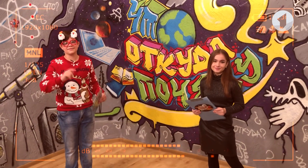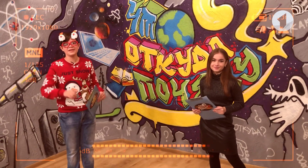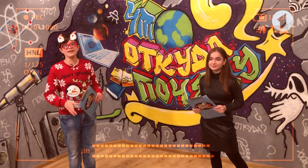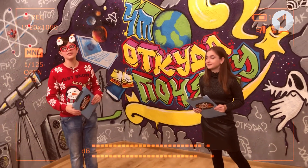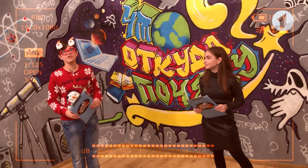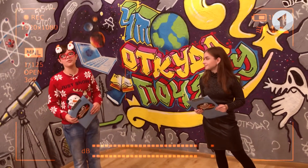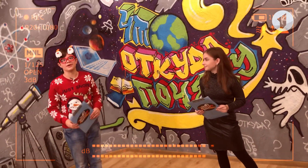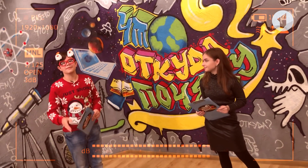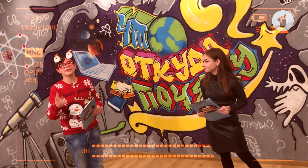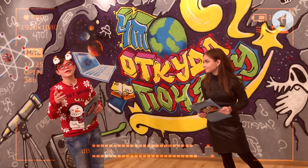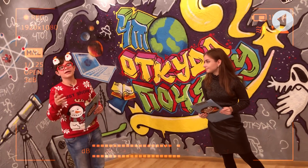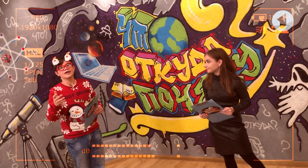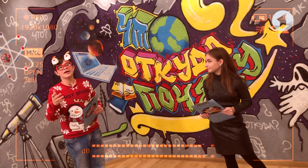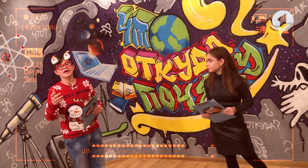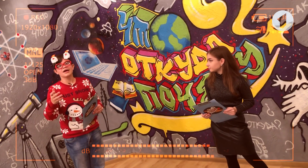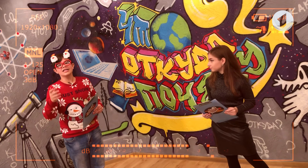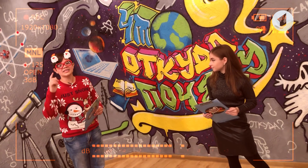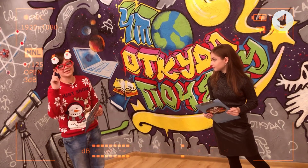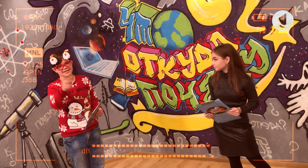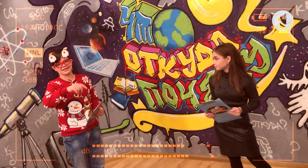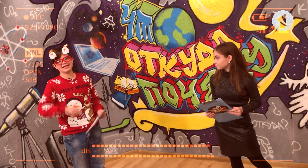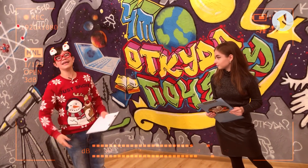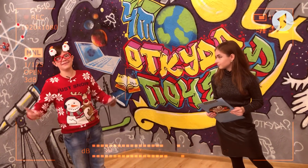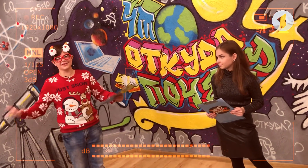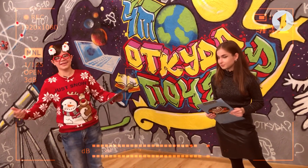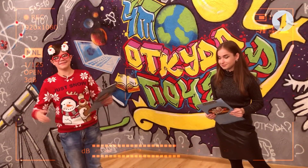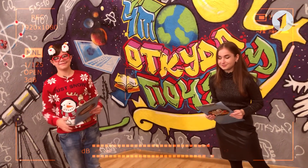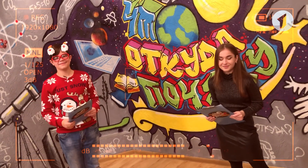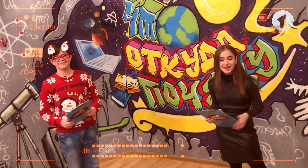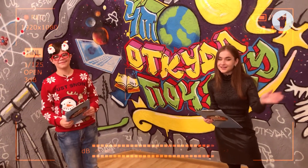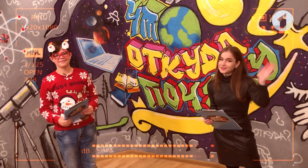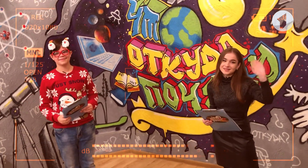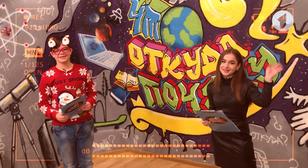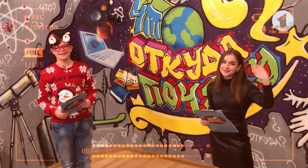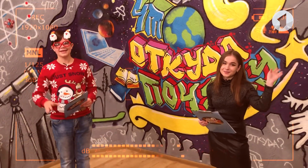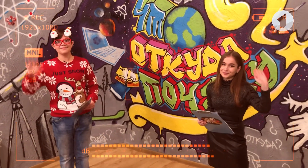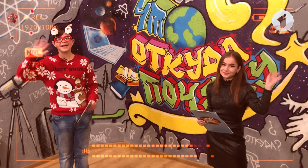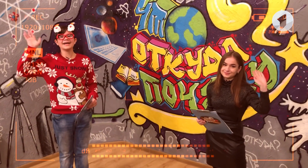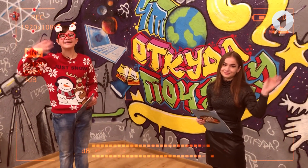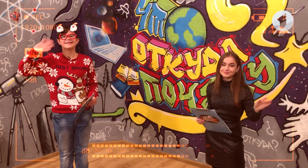эфире и на Ютубе. Несмотря на холода и вьюги. До встречи. Пока.